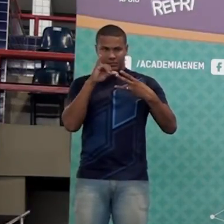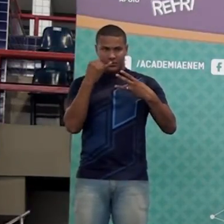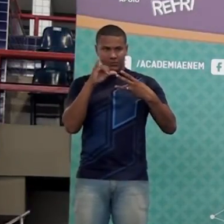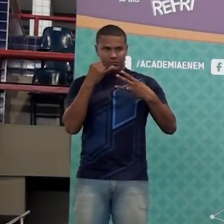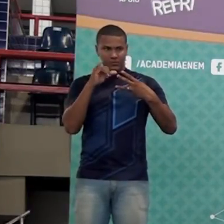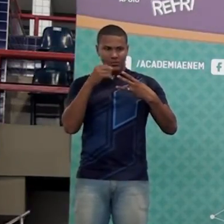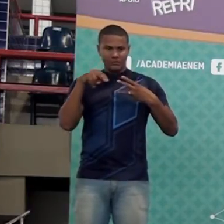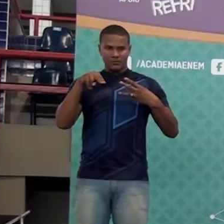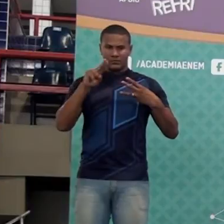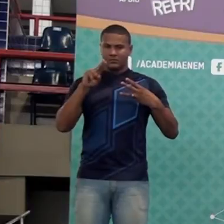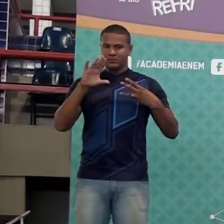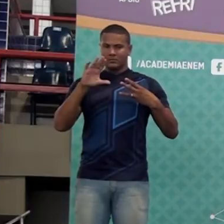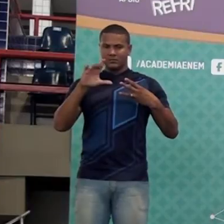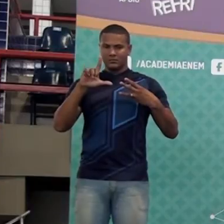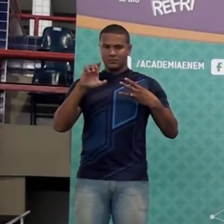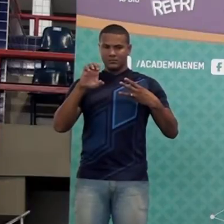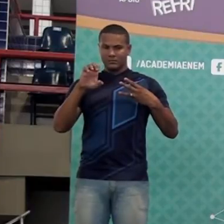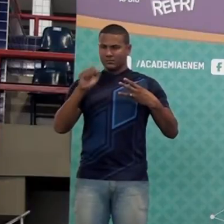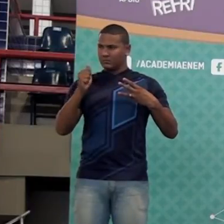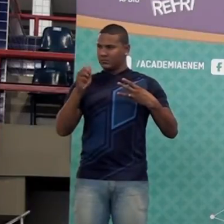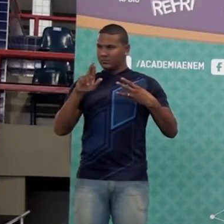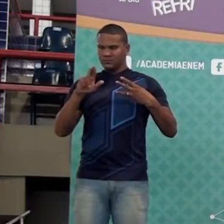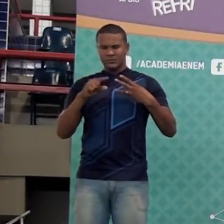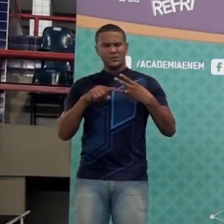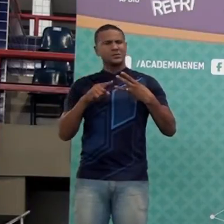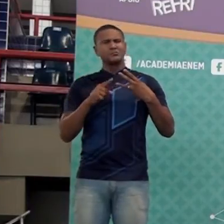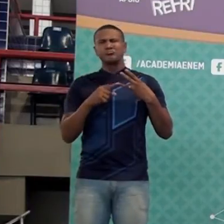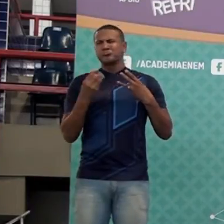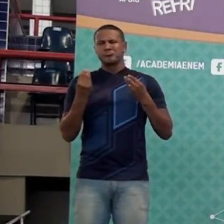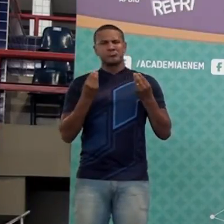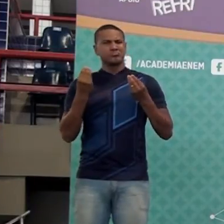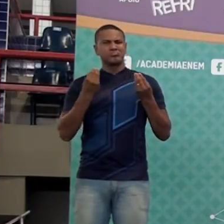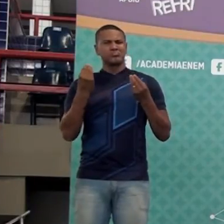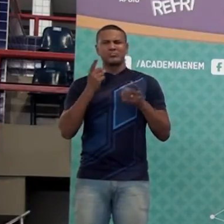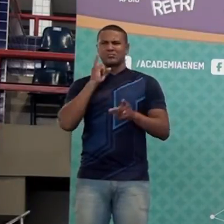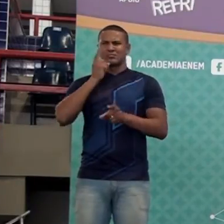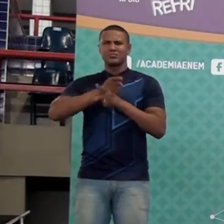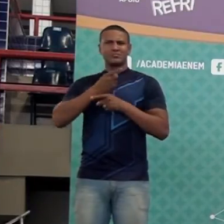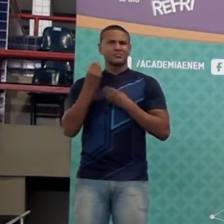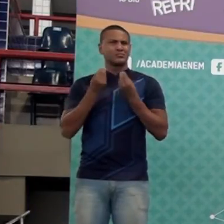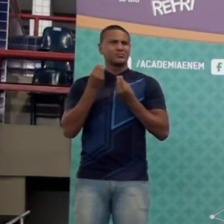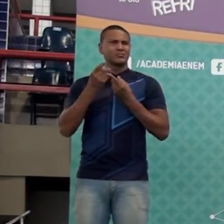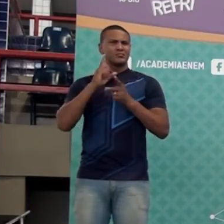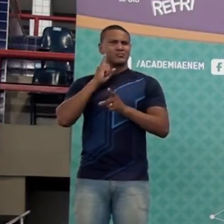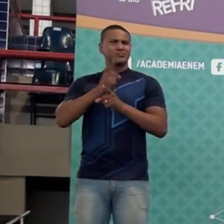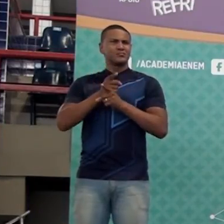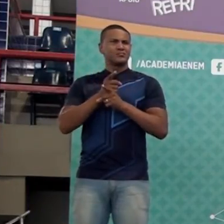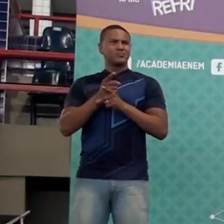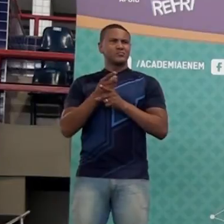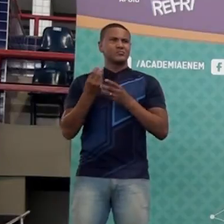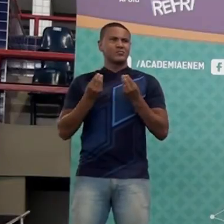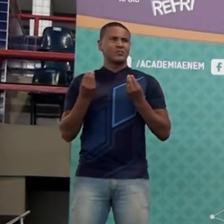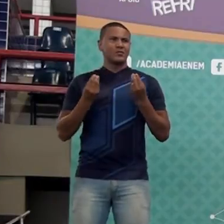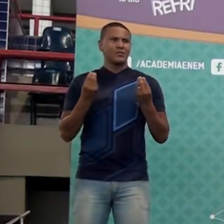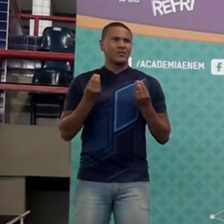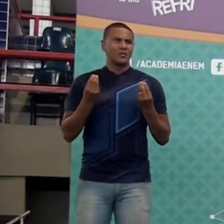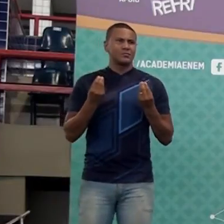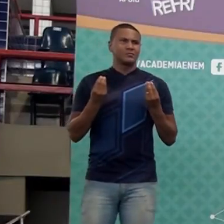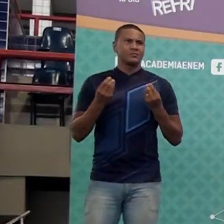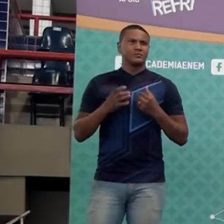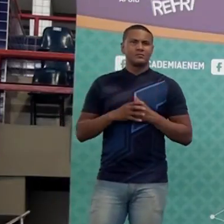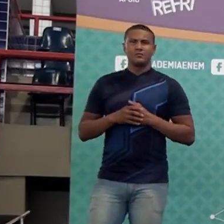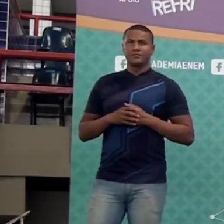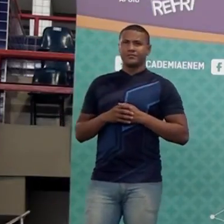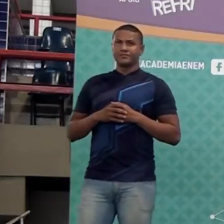nuclear. Como é que é obtido essa energia a partir da parte nuclear, do núcleo dos